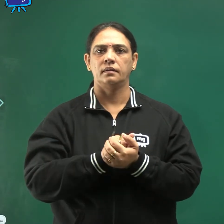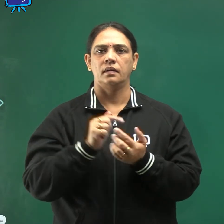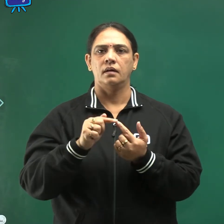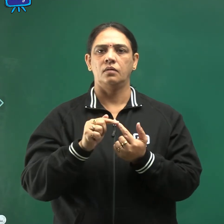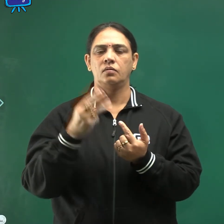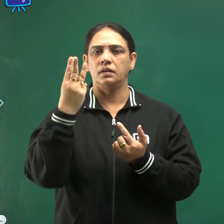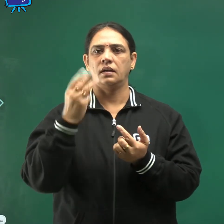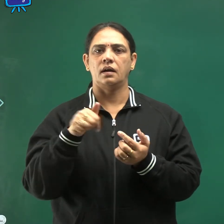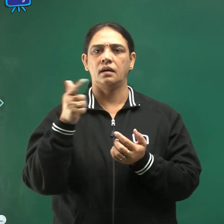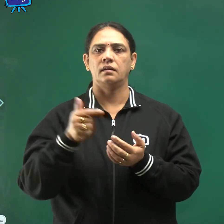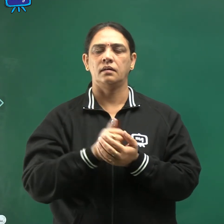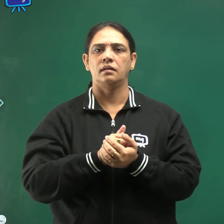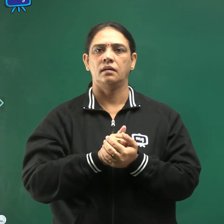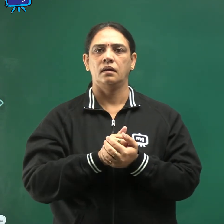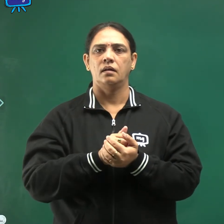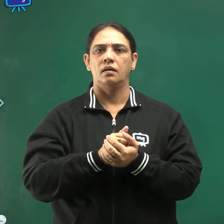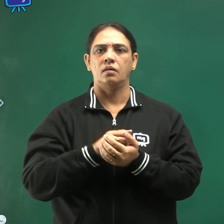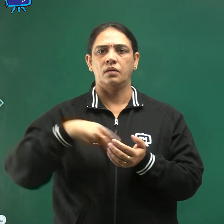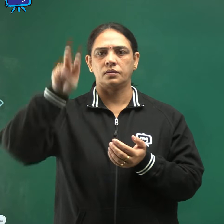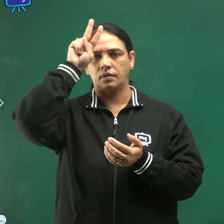2/√3 का होल स्क्वायर